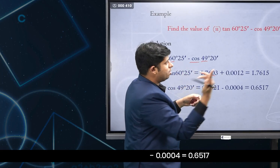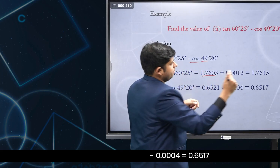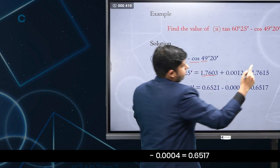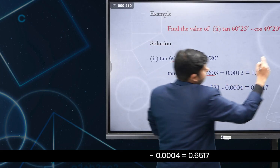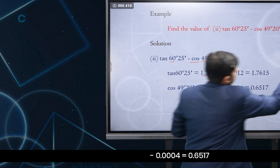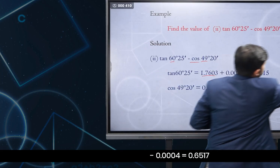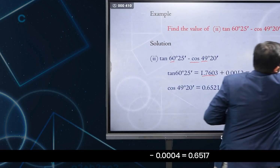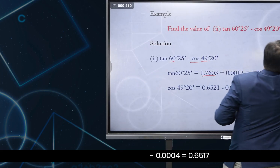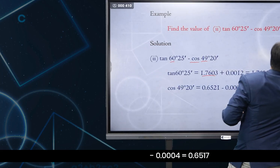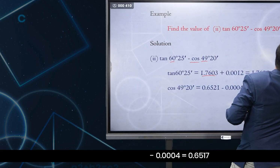0.0004 is equal